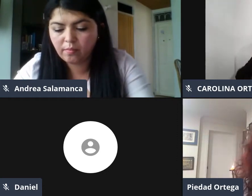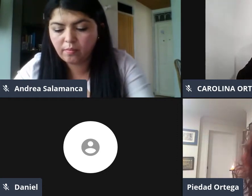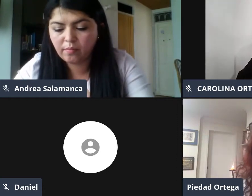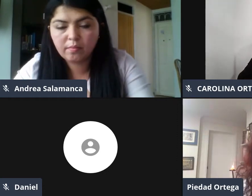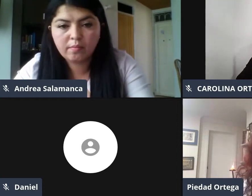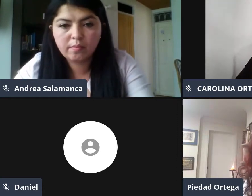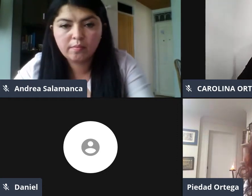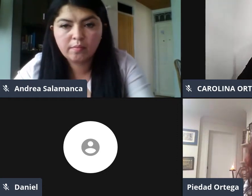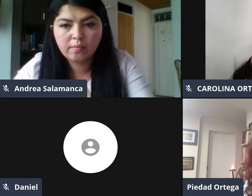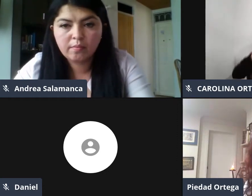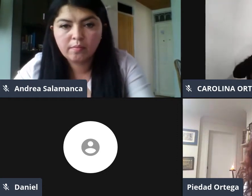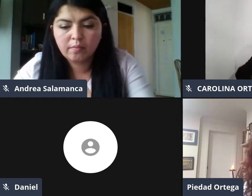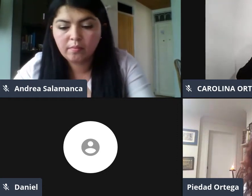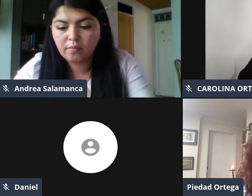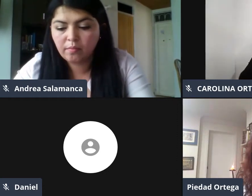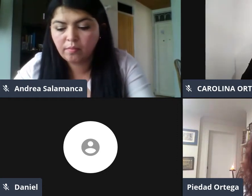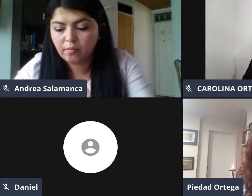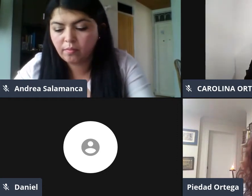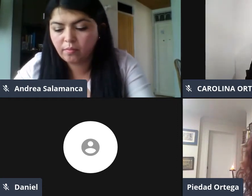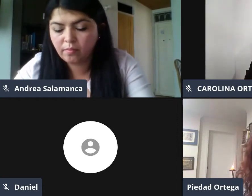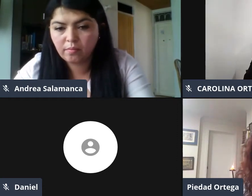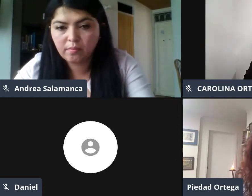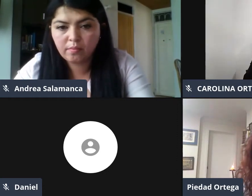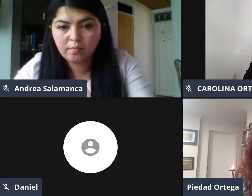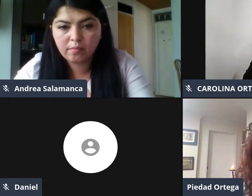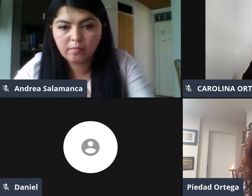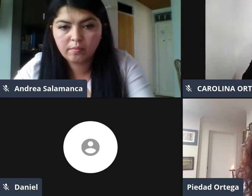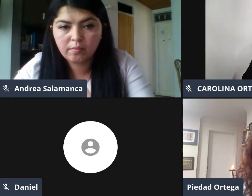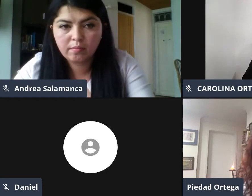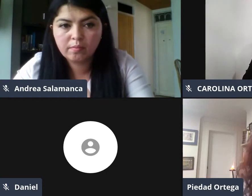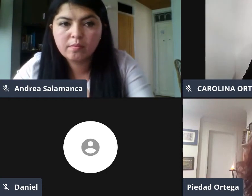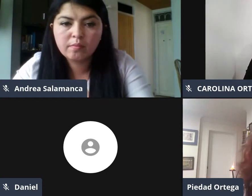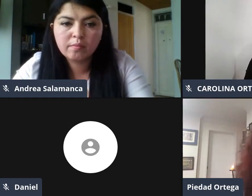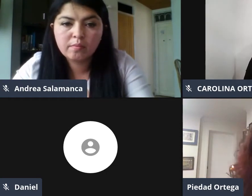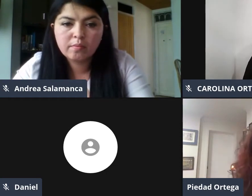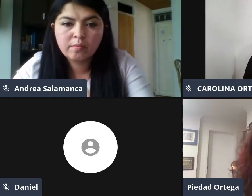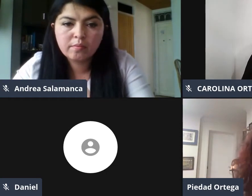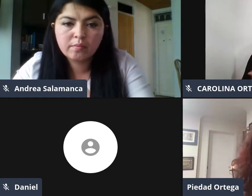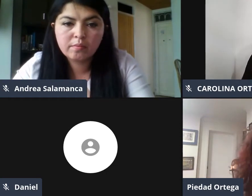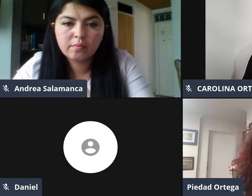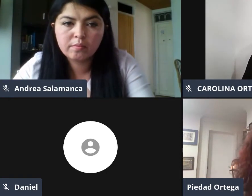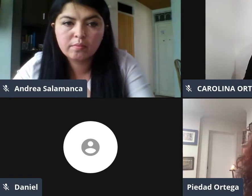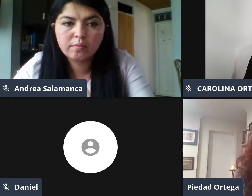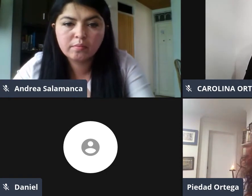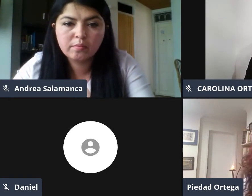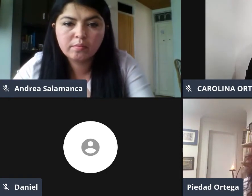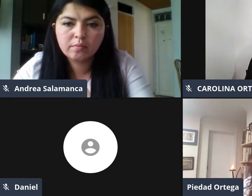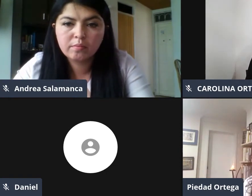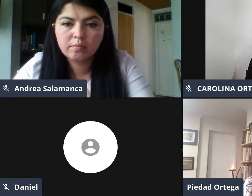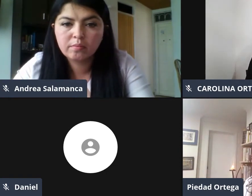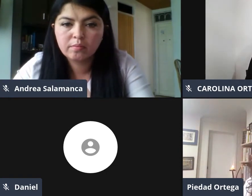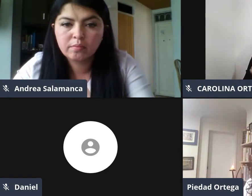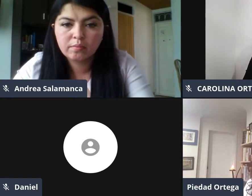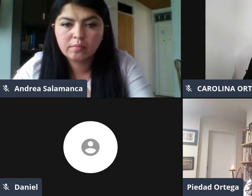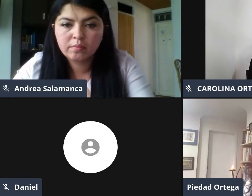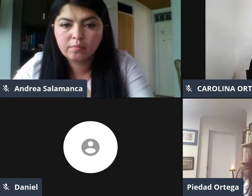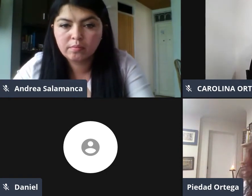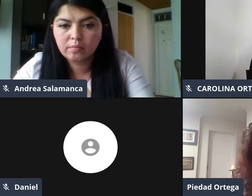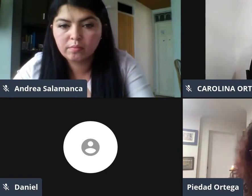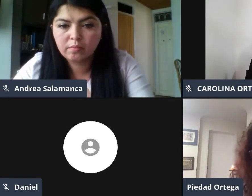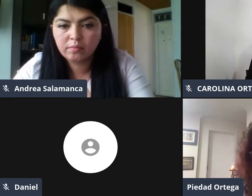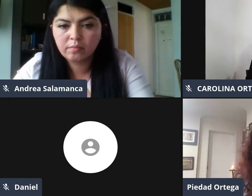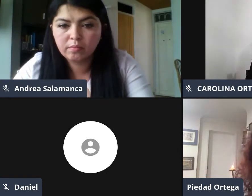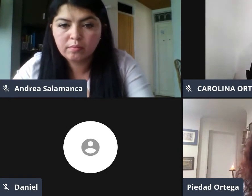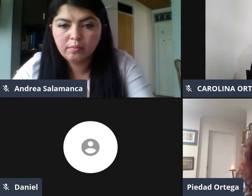Freire. Bueno, unas primeras palabras sobre la pedagogía crítica y por